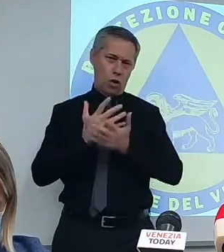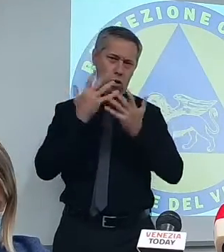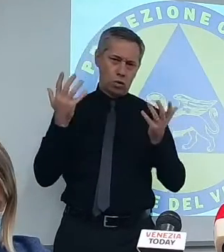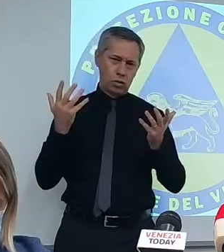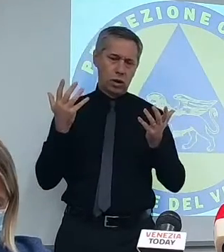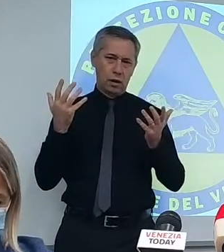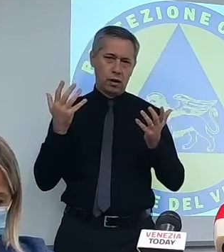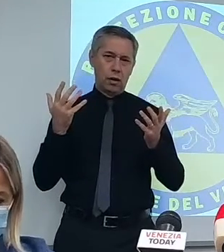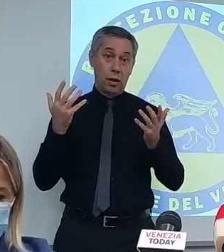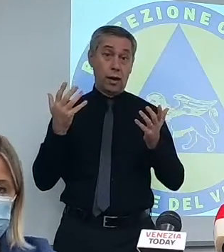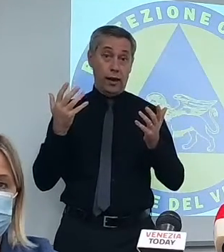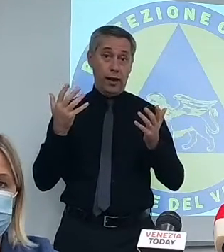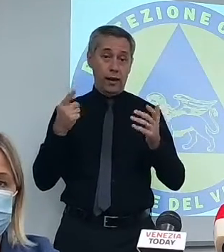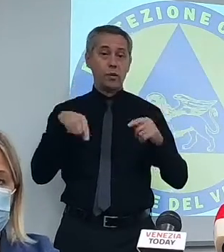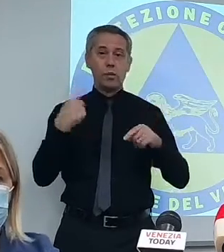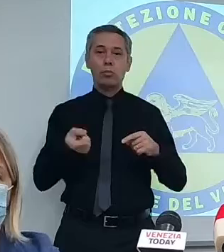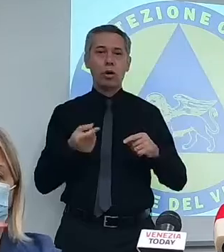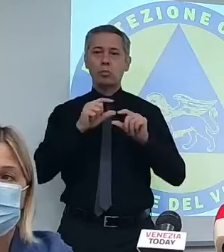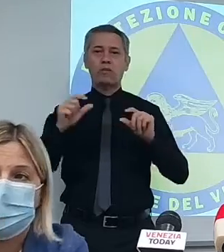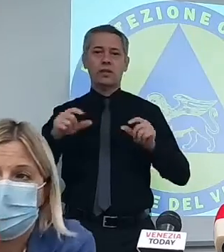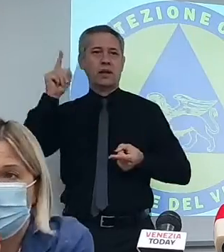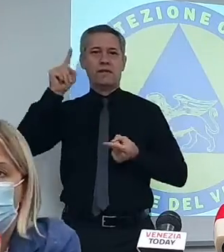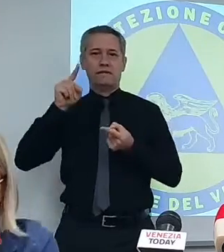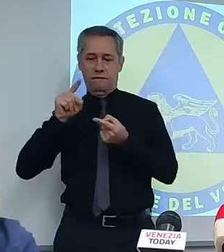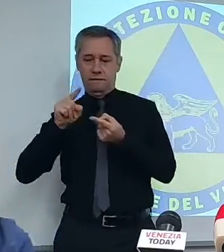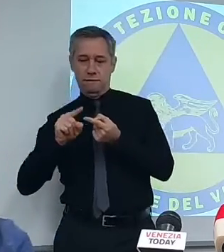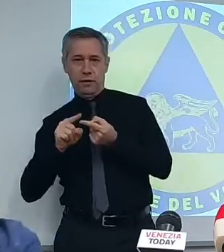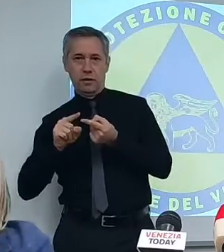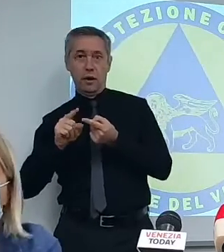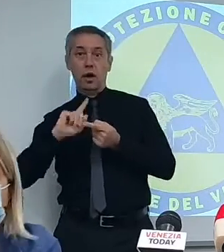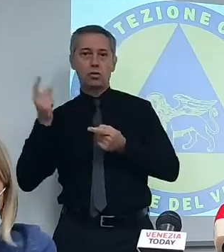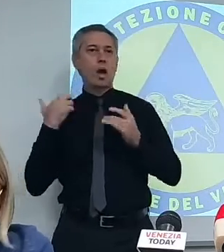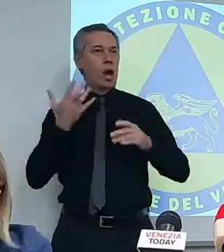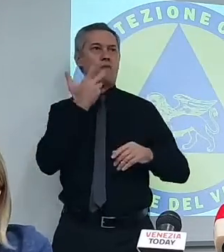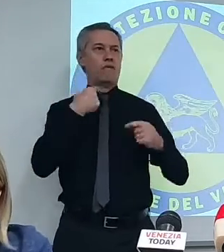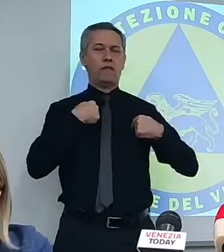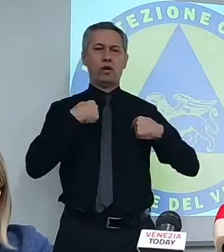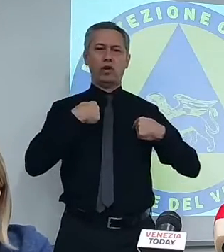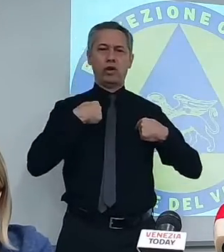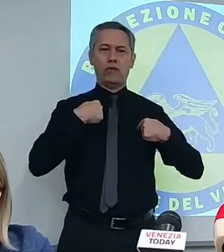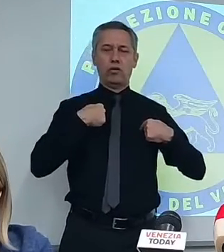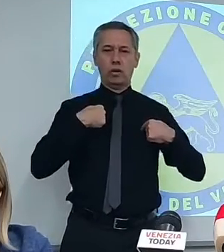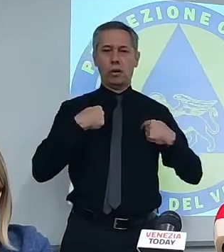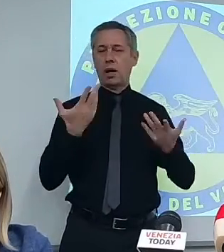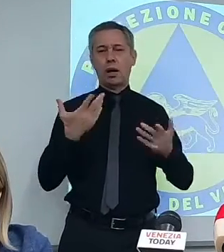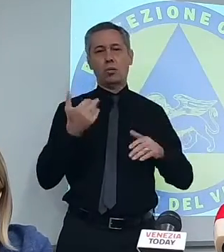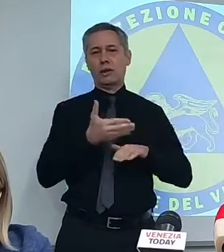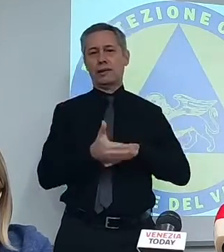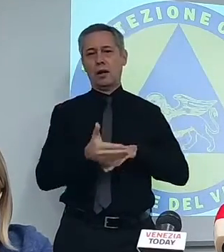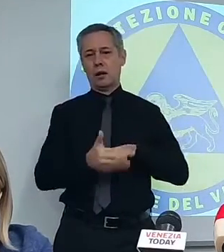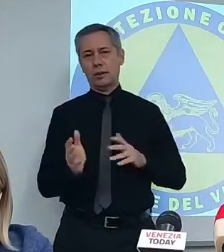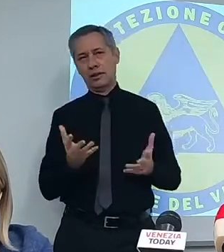rosetta finisce che poi tutti vogliono fare il vaccino e di gara arriva l'influenza perché poi in questo ragionamento umano che tutti noi